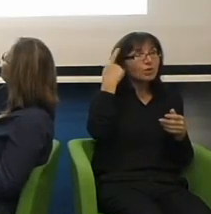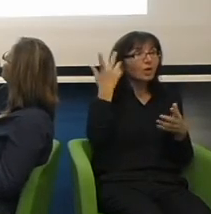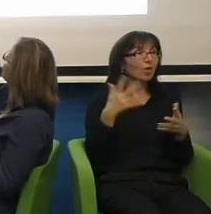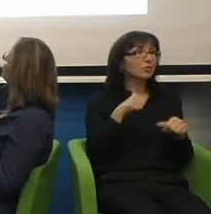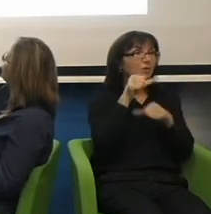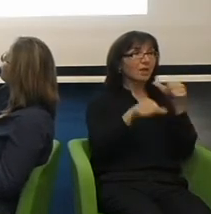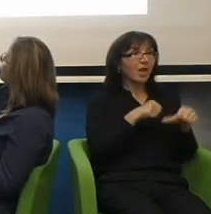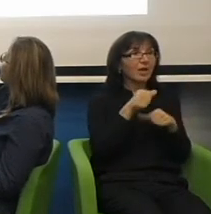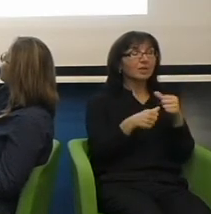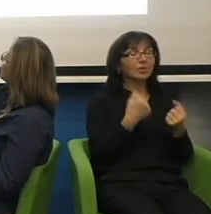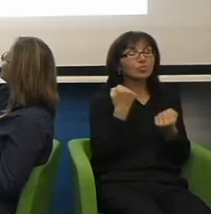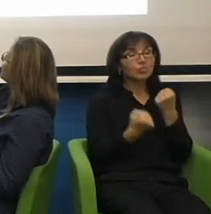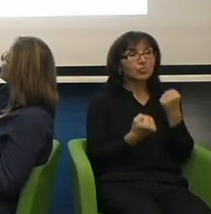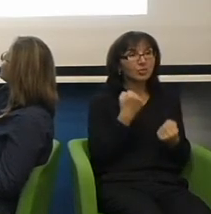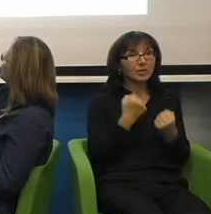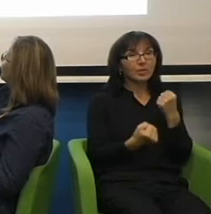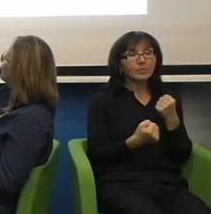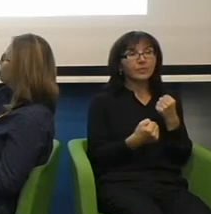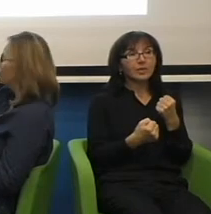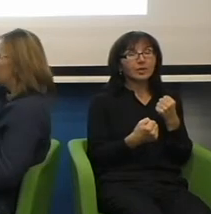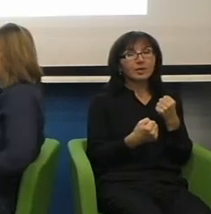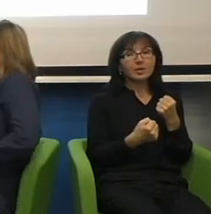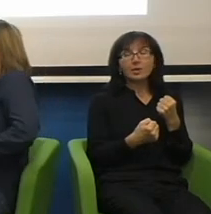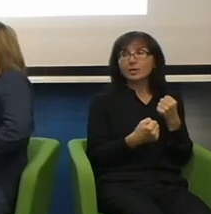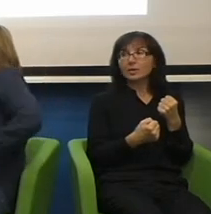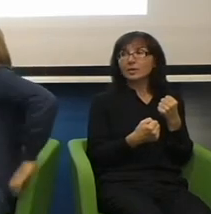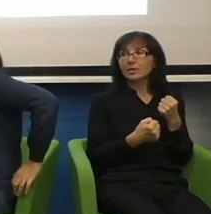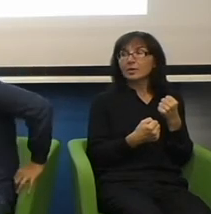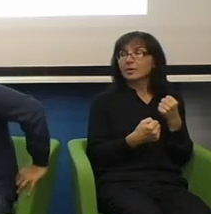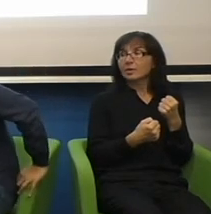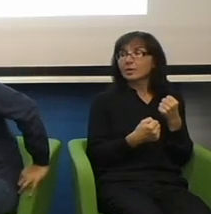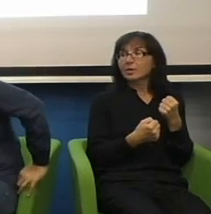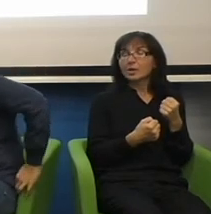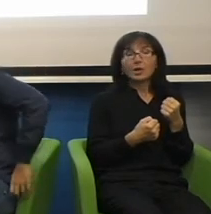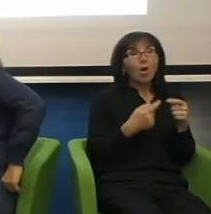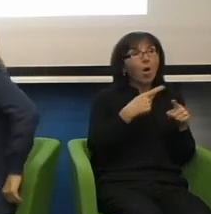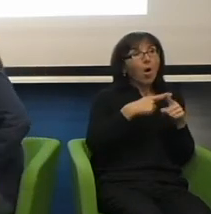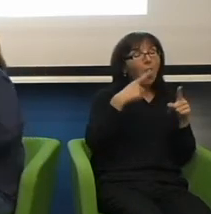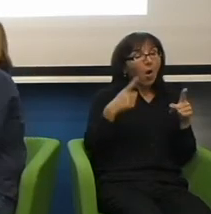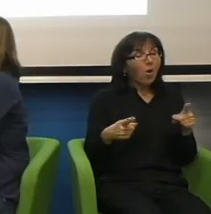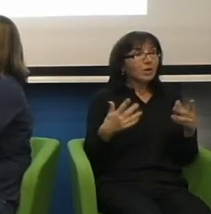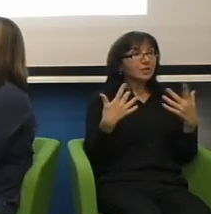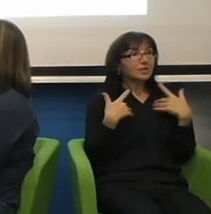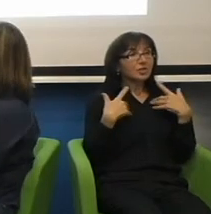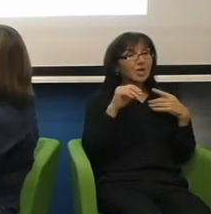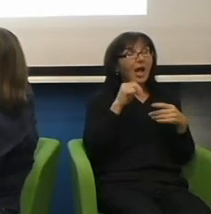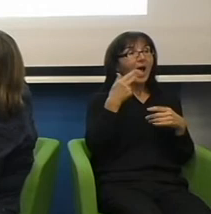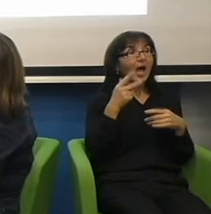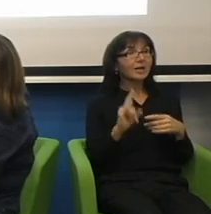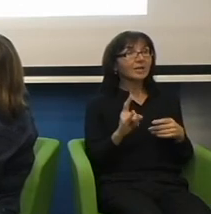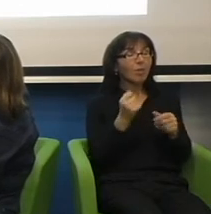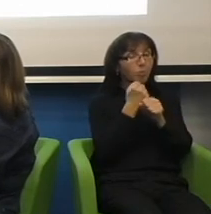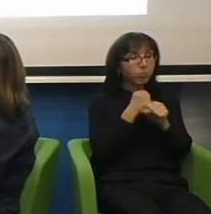A tutaj jest nasz ulubiony okres z życia, mogę powiedzieć nasz ulubiony okres życia Anny, okres bohaterski.